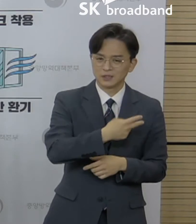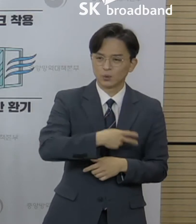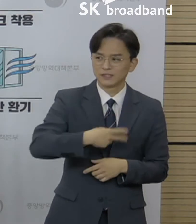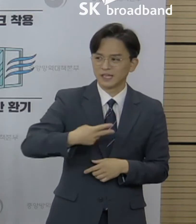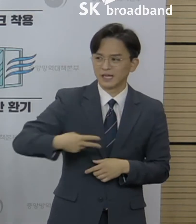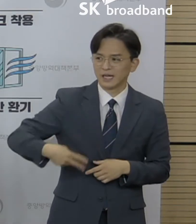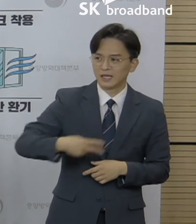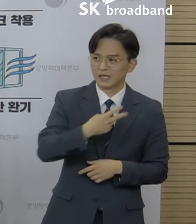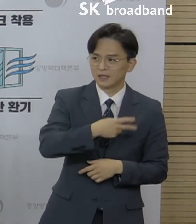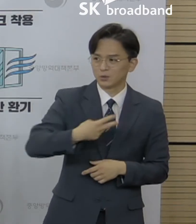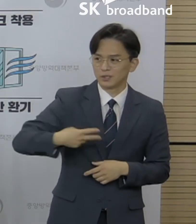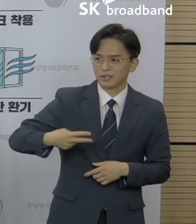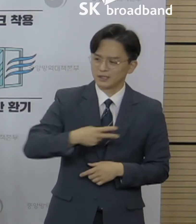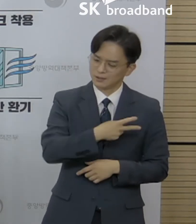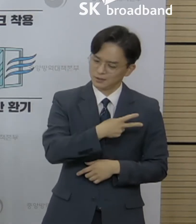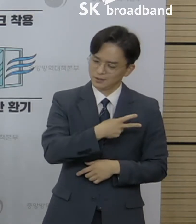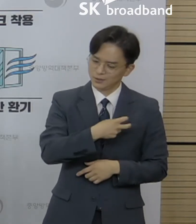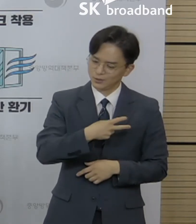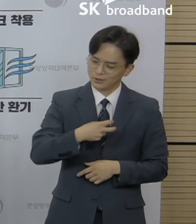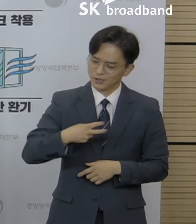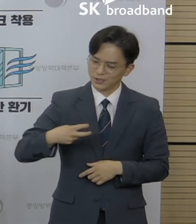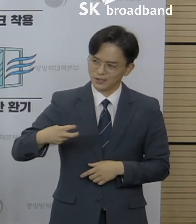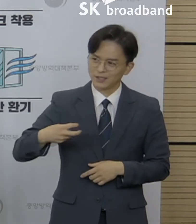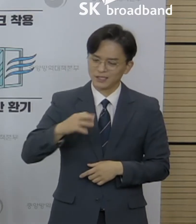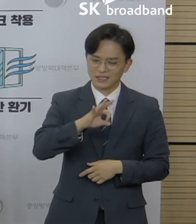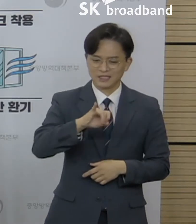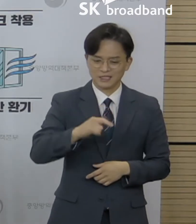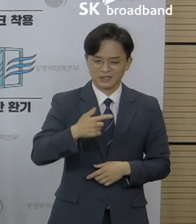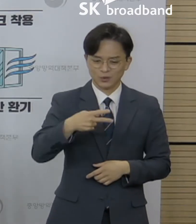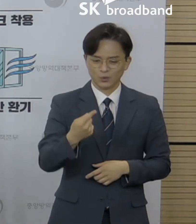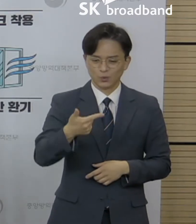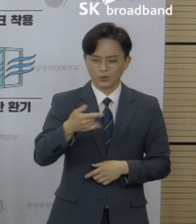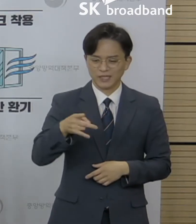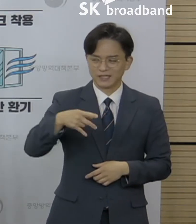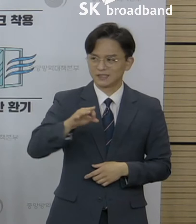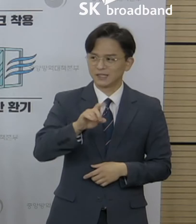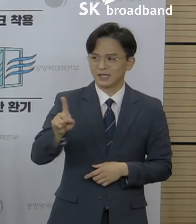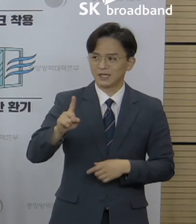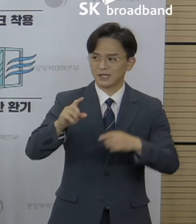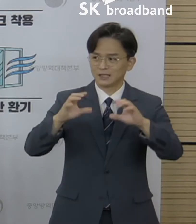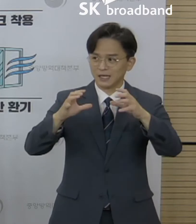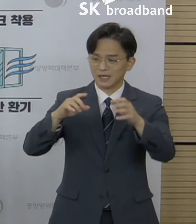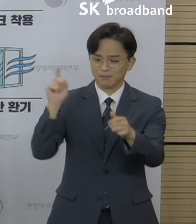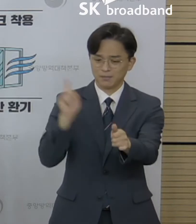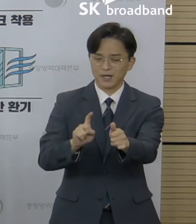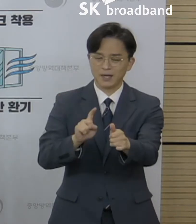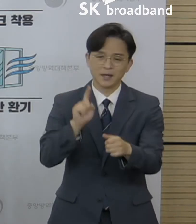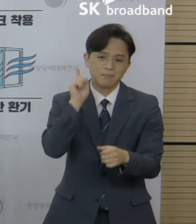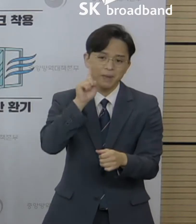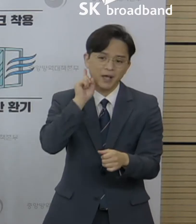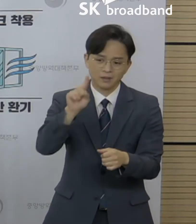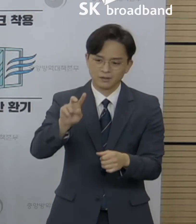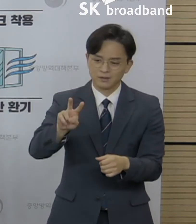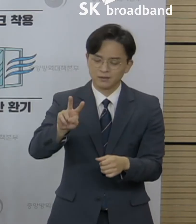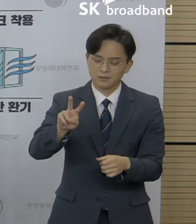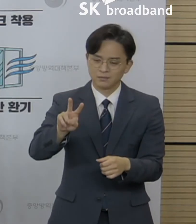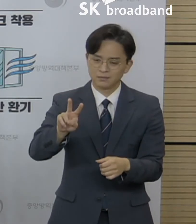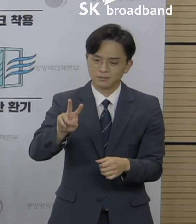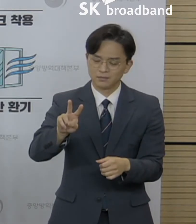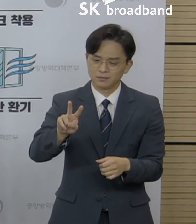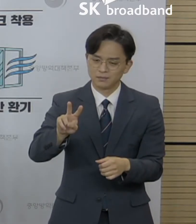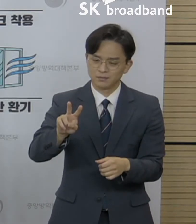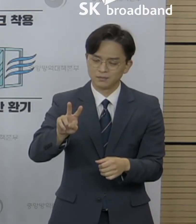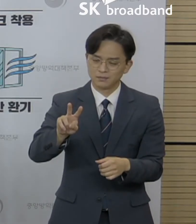관리 방안이 있는지 질문 주셨습니다. 네, 인도네시아의 경우는 상당히 인구도 많고 현재